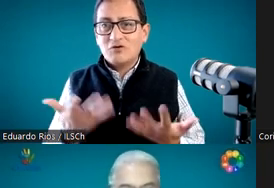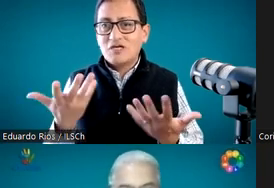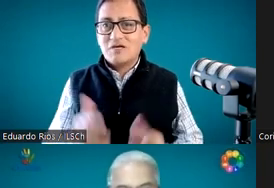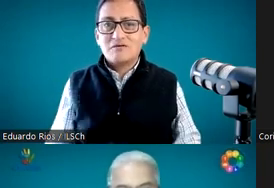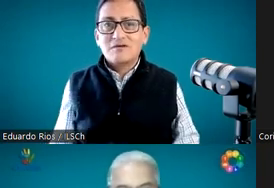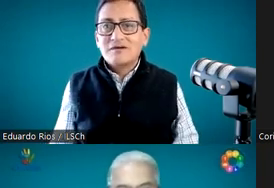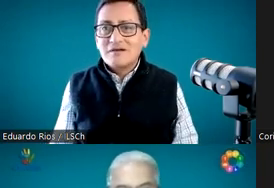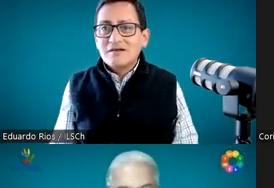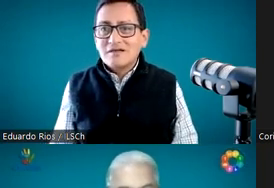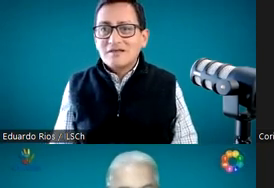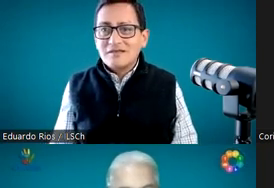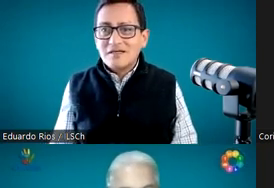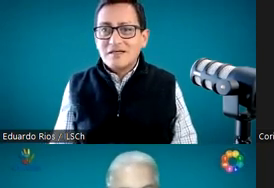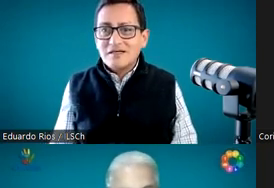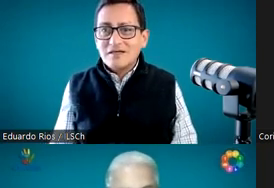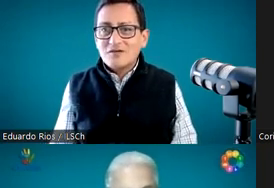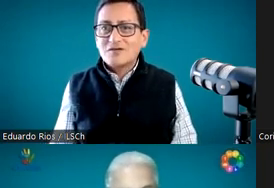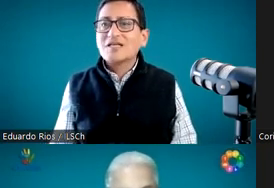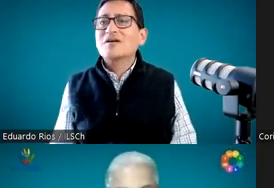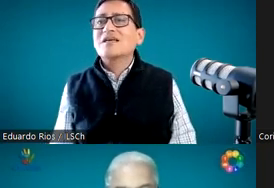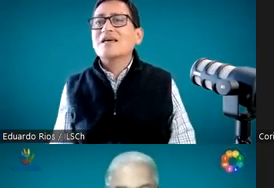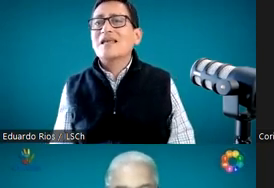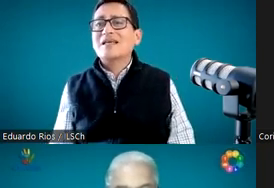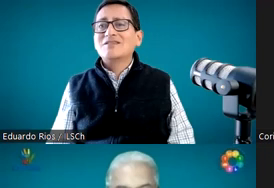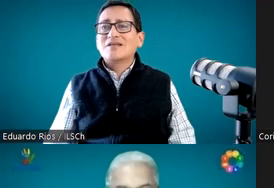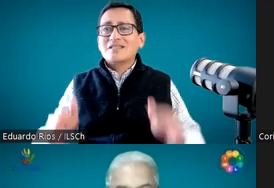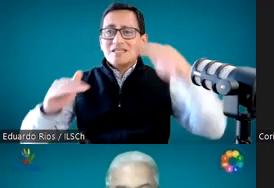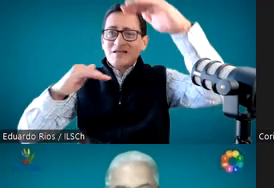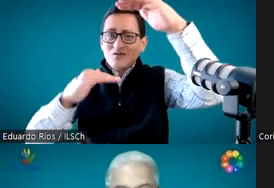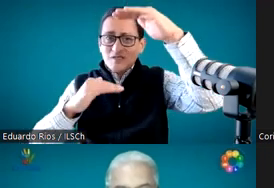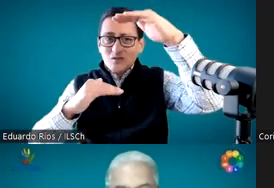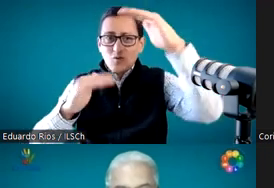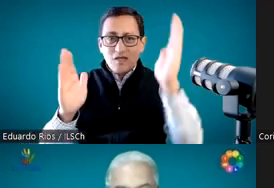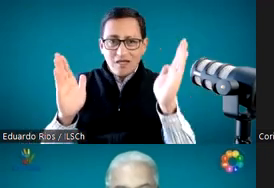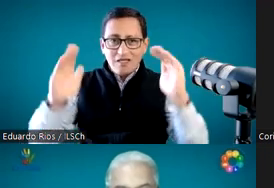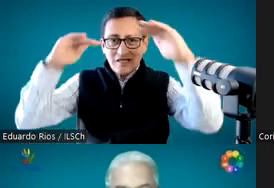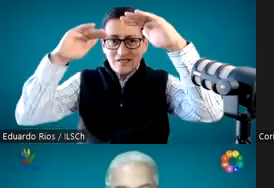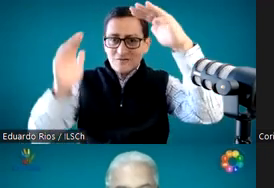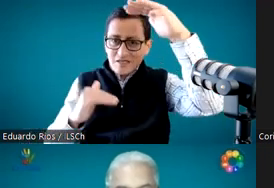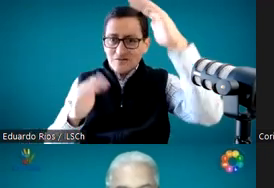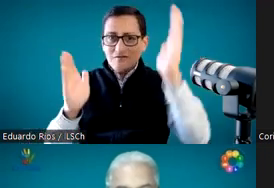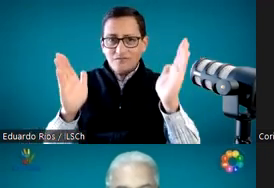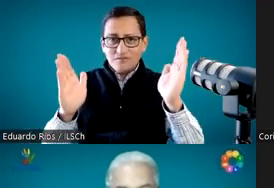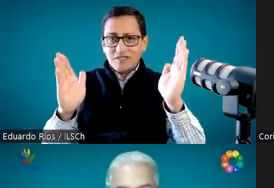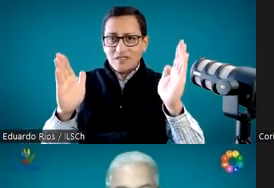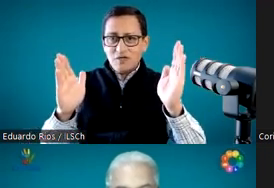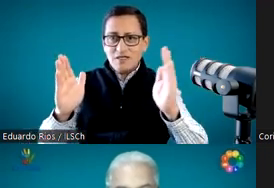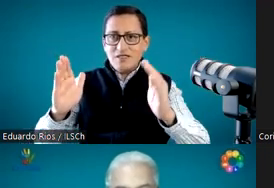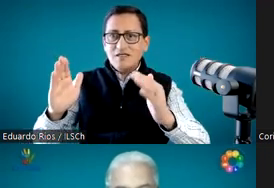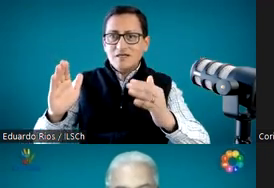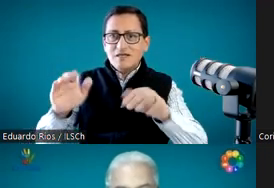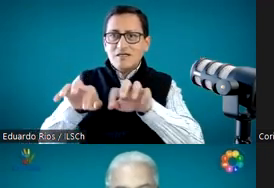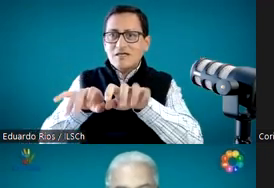podríamos dibujar con nuestra mano? ¿Ya? Correcto, aquí Ángela está diciendo que tiene una forma así como cuadradita, ¿correcto?